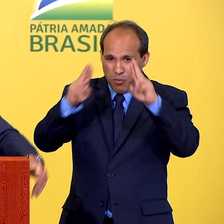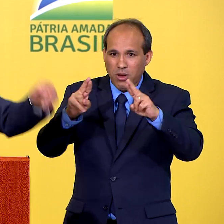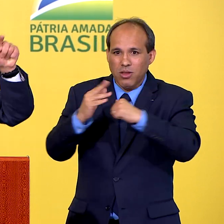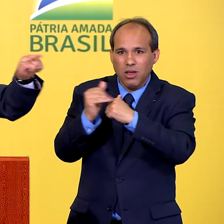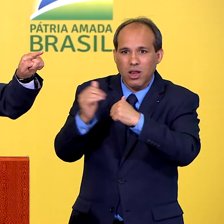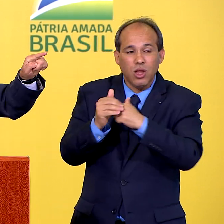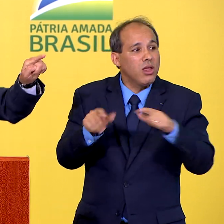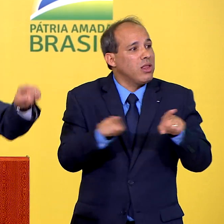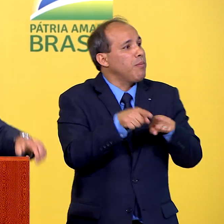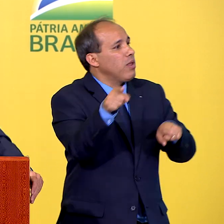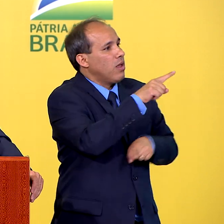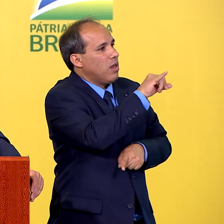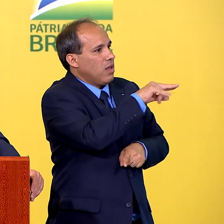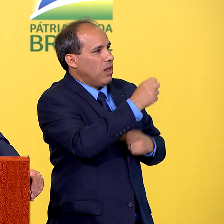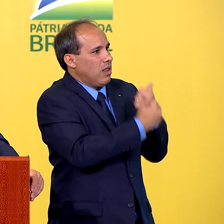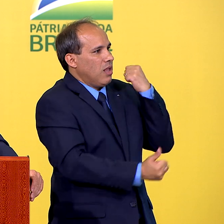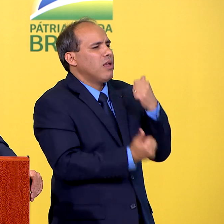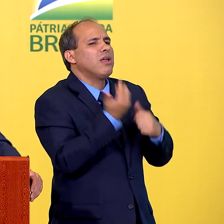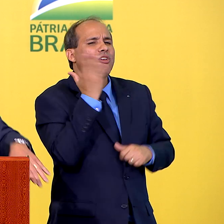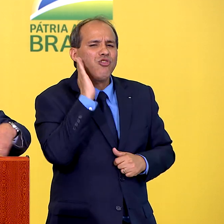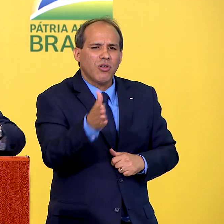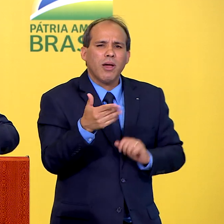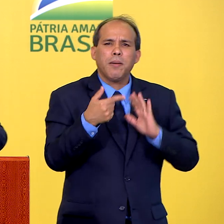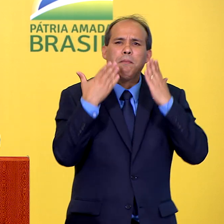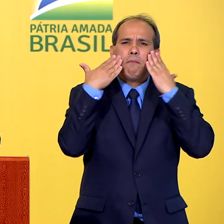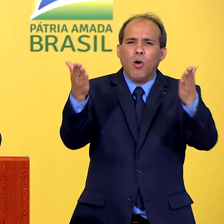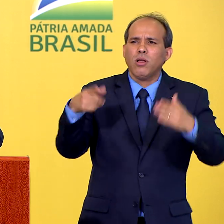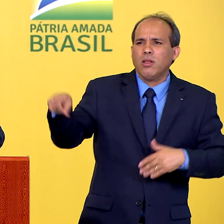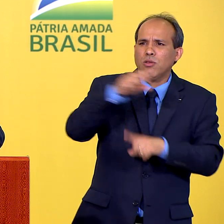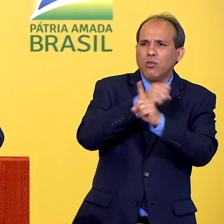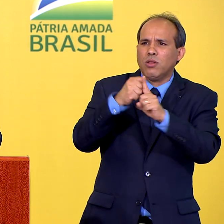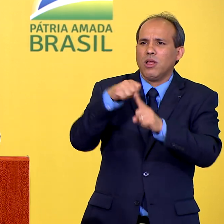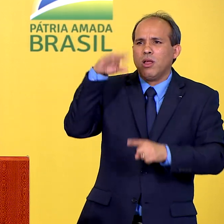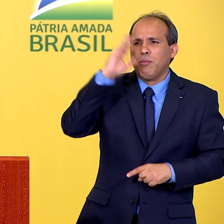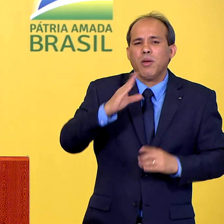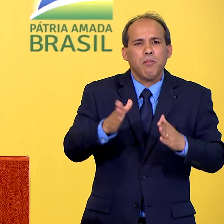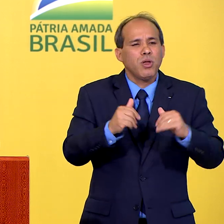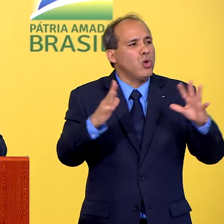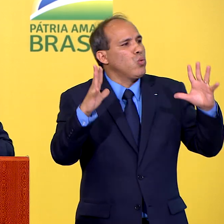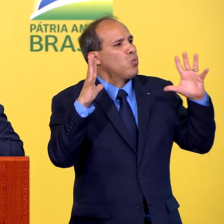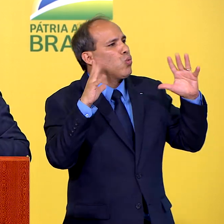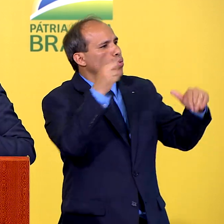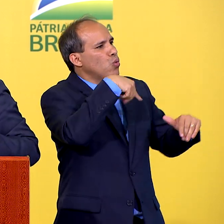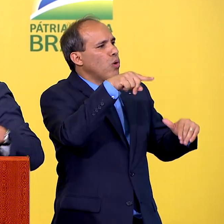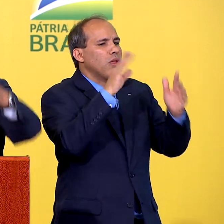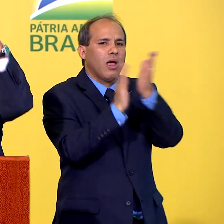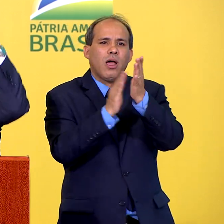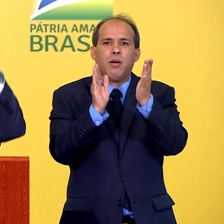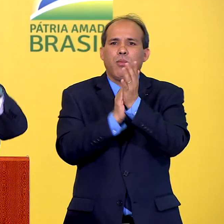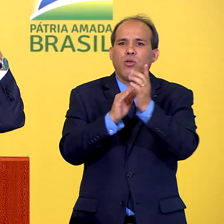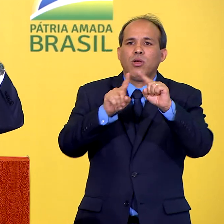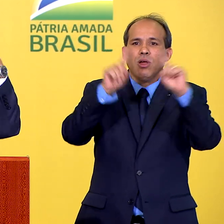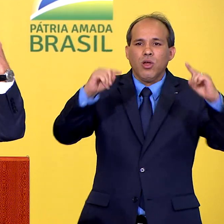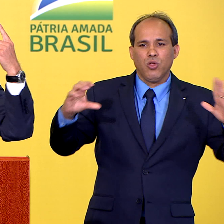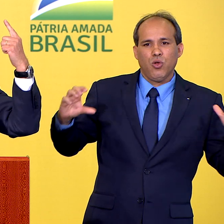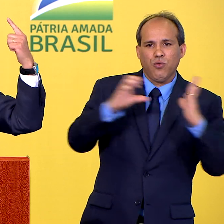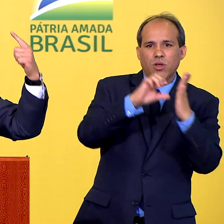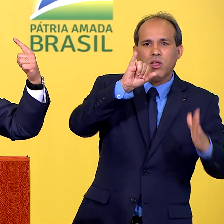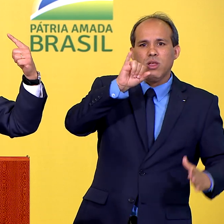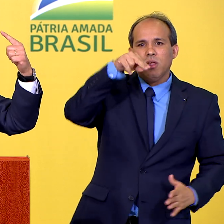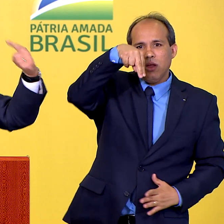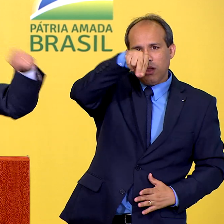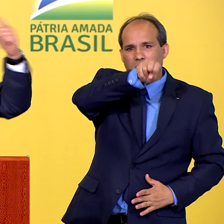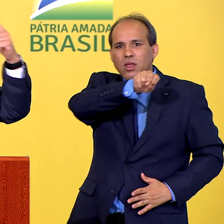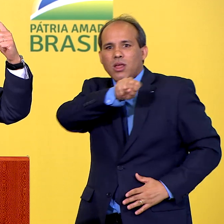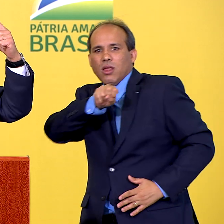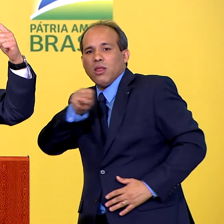INSS vêm entregando para a sociedade brasileira. E eu quero pedir a que todos nós possamos aplaudir os servidores do INSS,